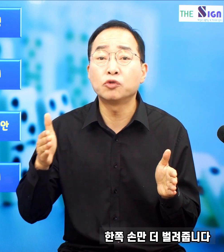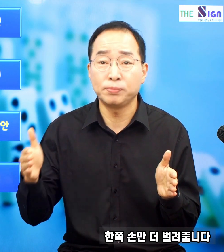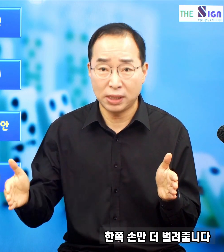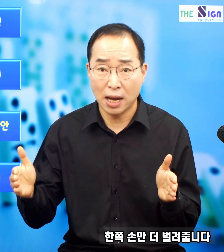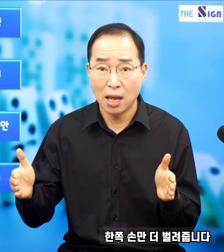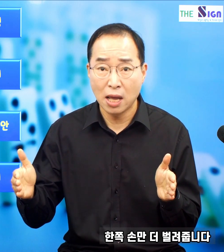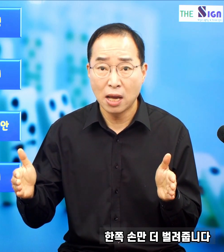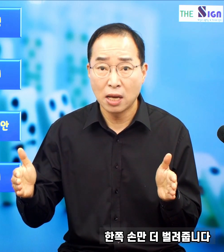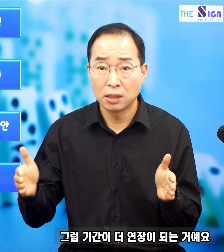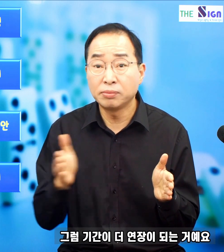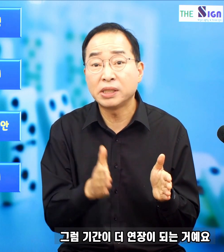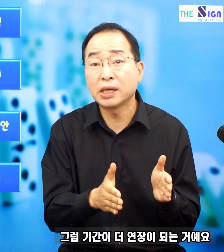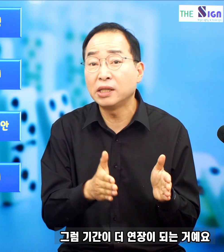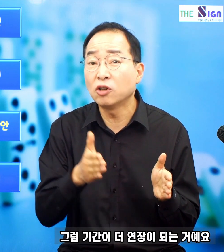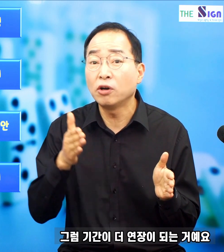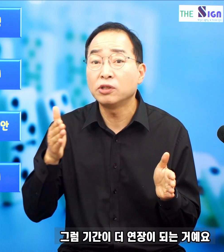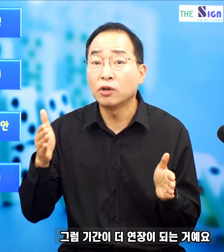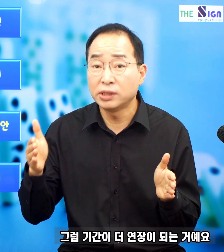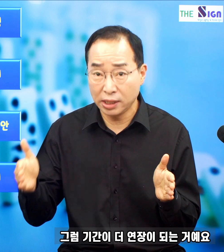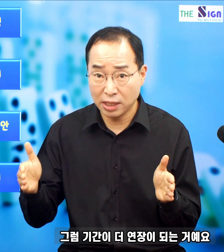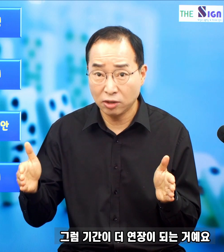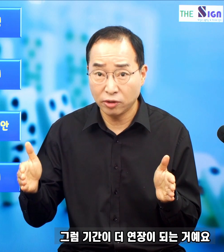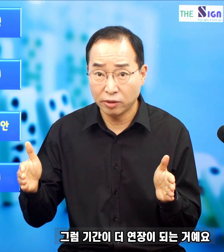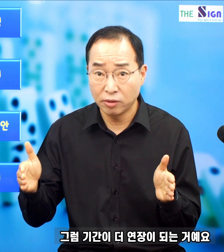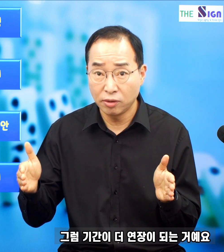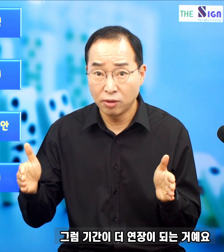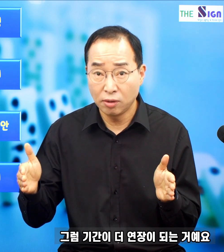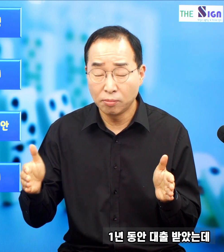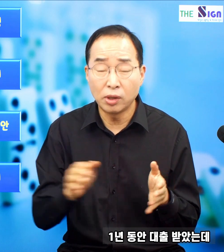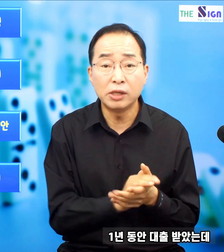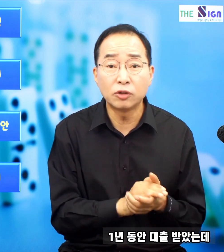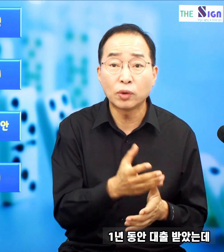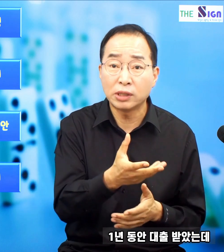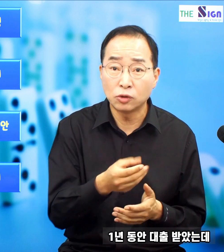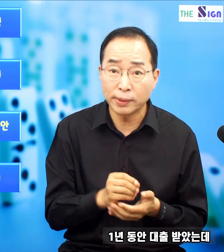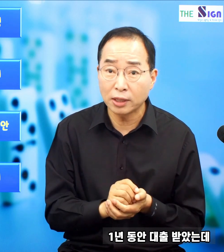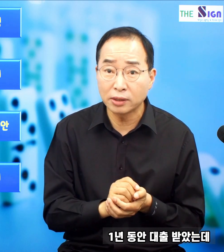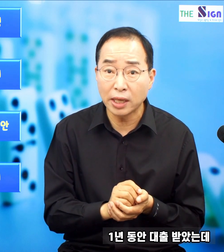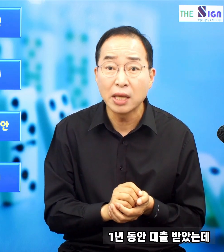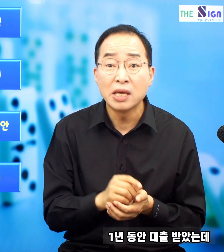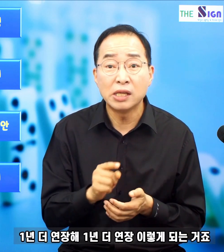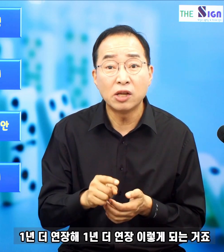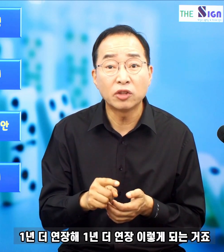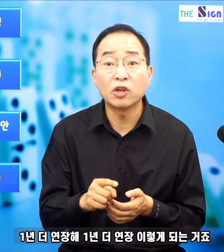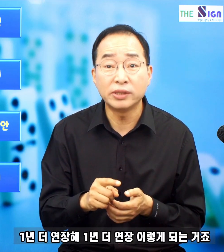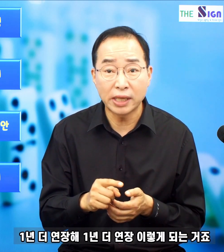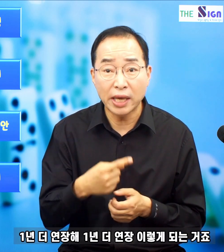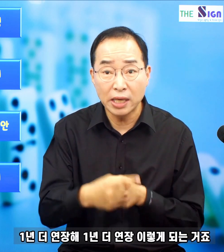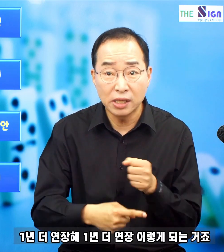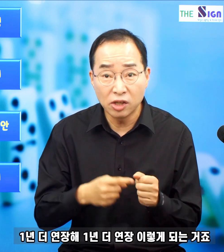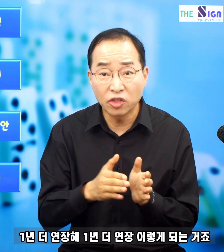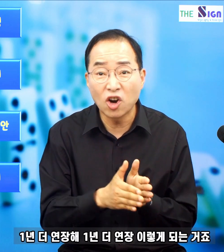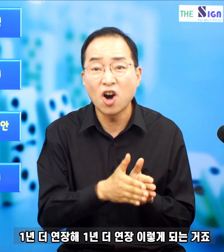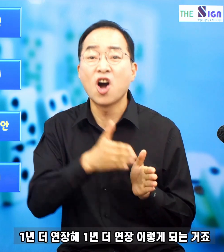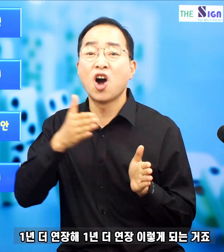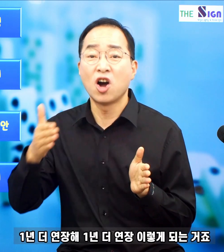벌려줍니다. 그럼 기간이 더 연장이 되는 거예요. 뭐 1년 동안 대출 받았는데 1년 더 연장해, 1년 더